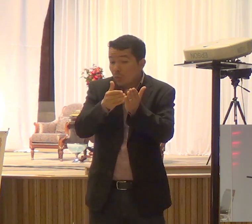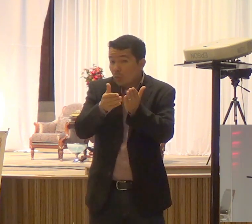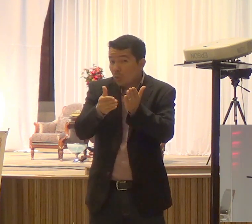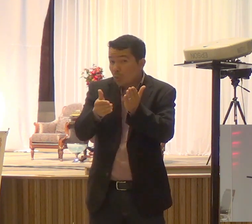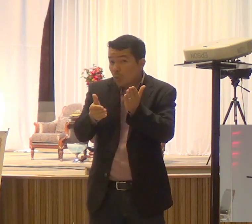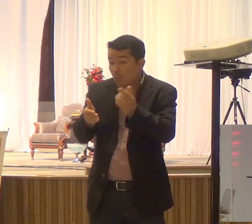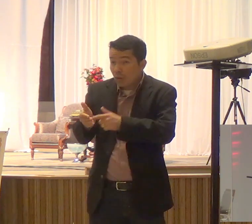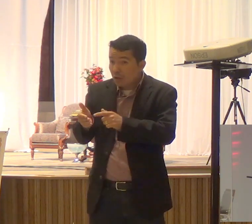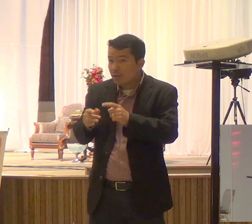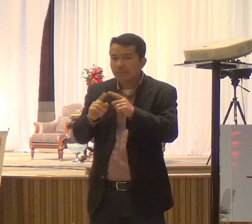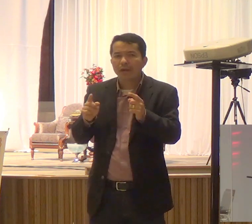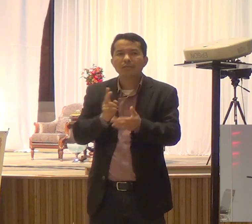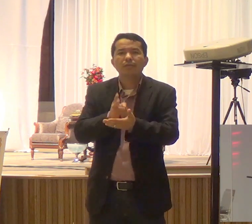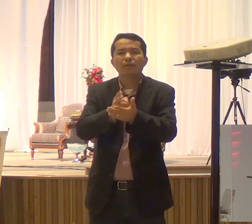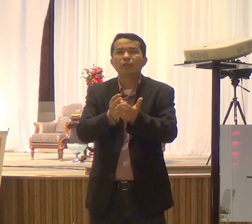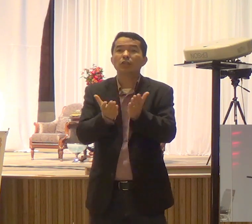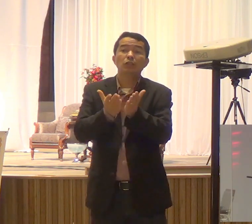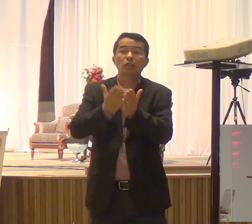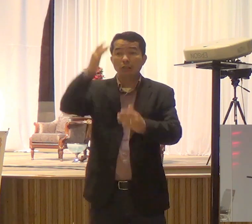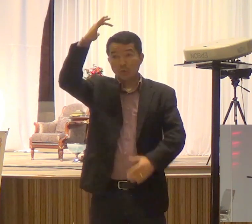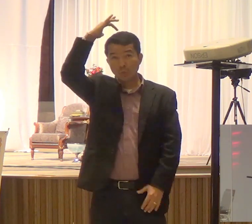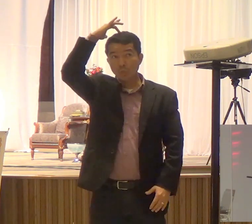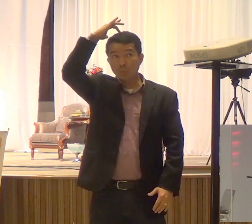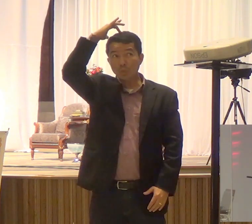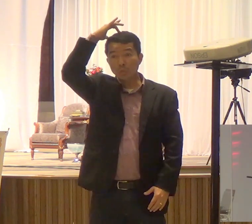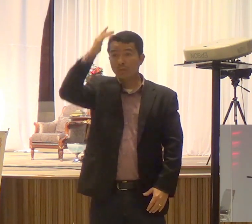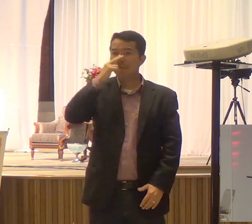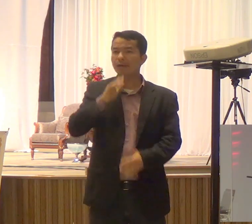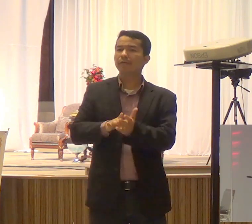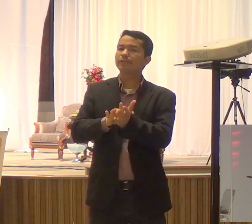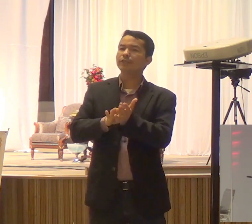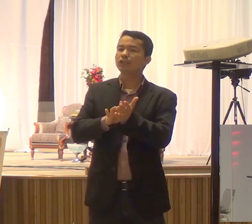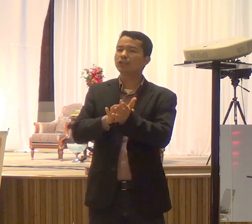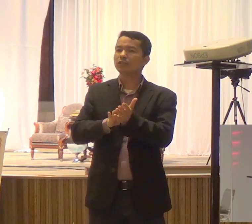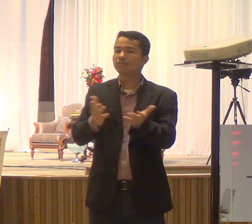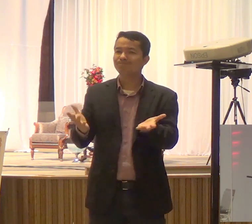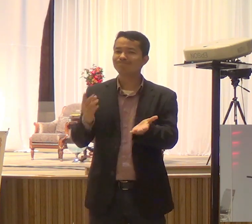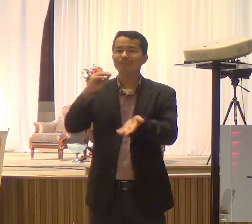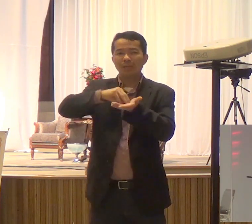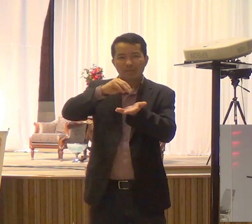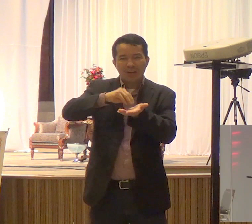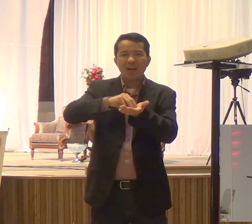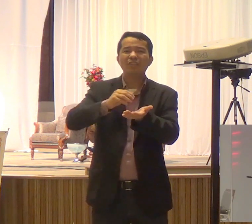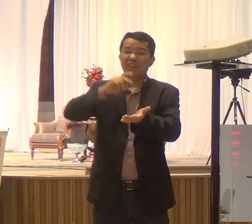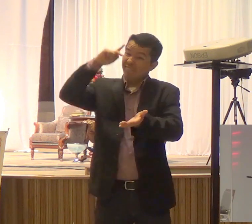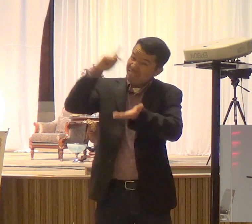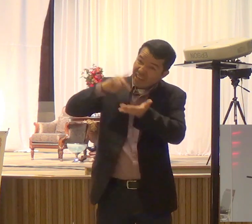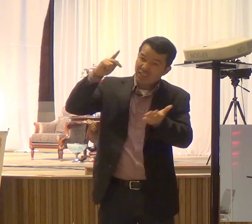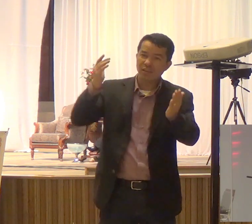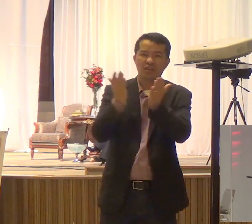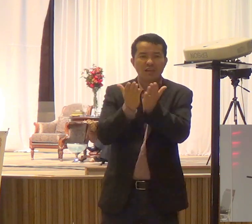A gente é uma videira, a gente aceita o Senhor Jesus, gosta